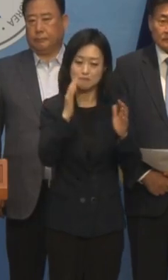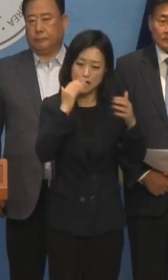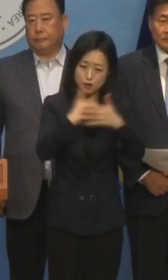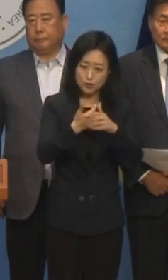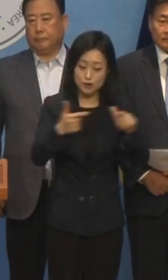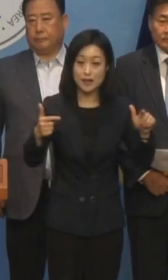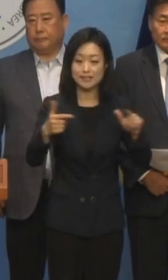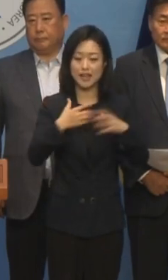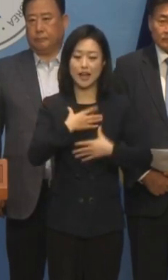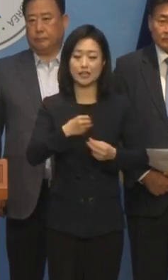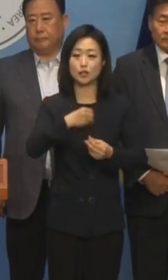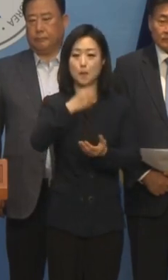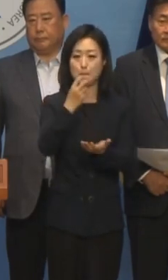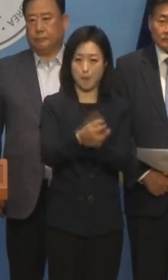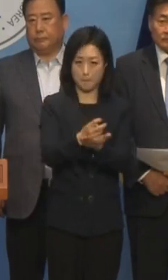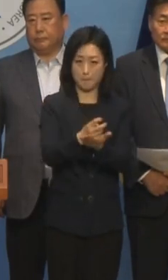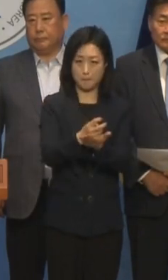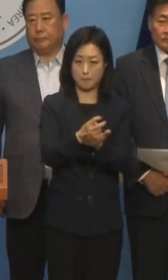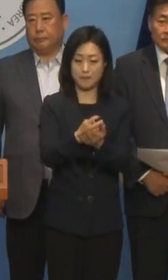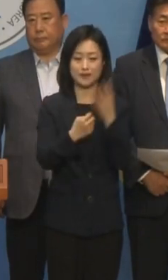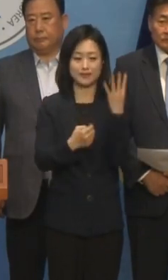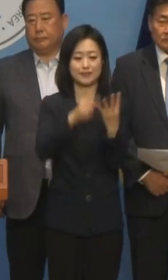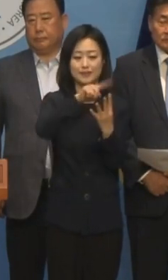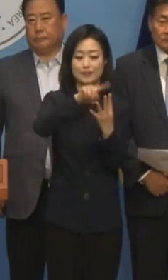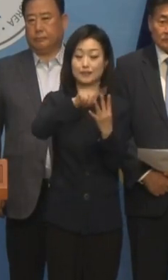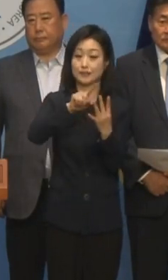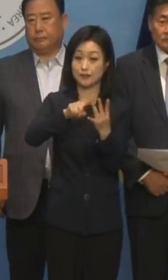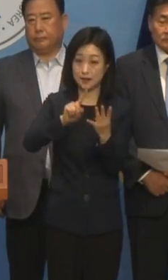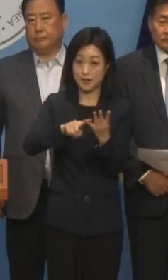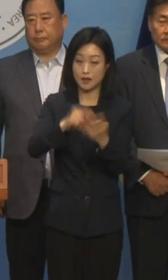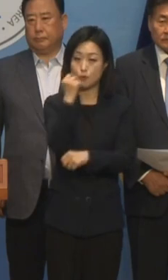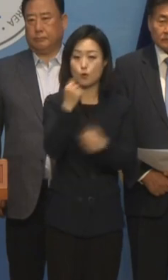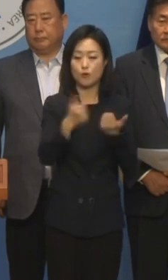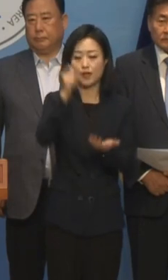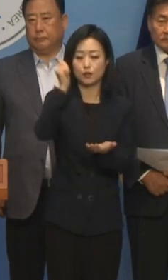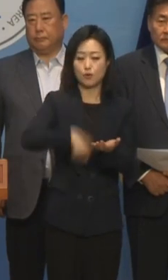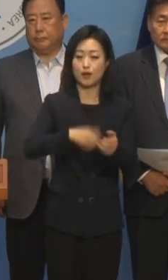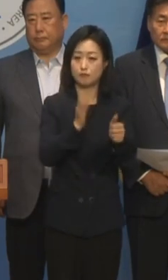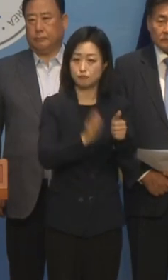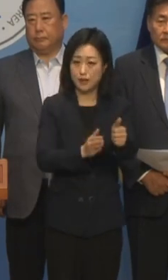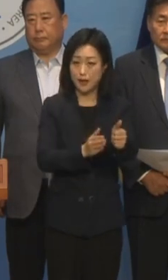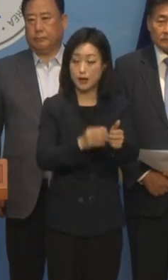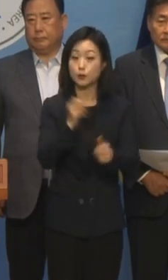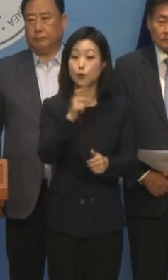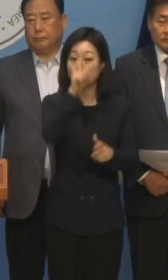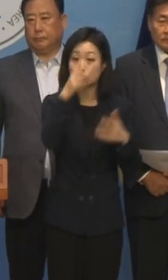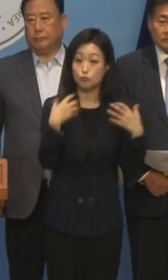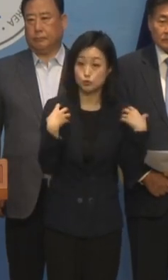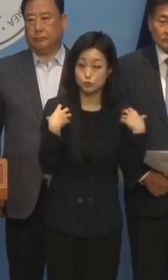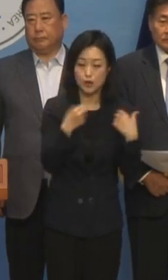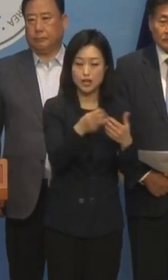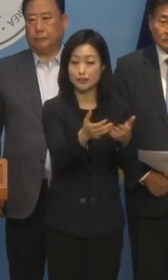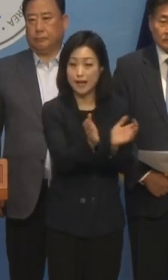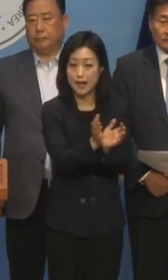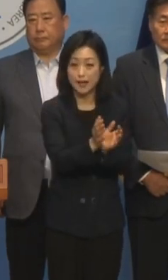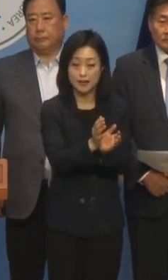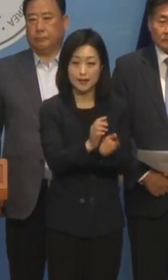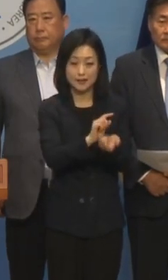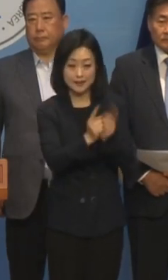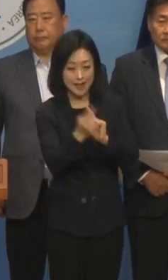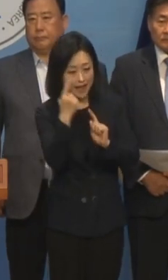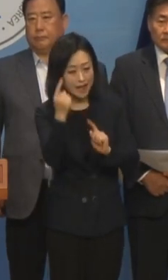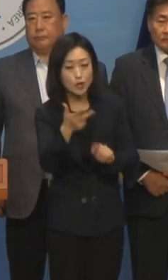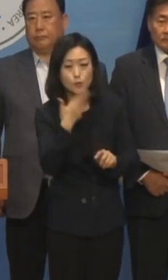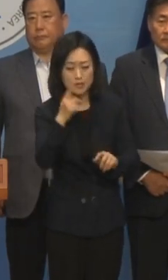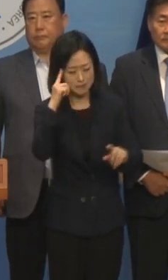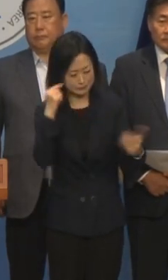법안을 본회의에서 의결할 것을 강력히 촉구합니다. 아울러 정부와 여당이 대안 없이